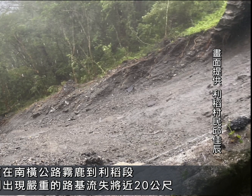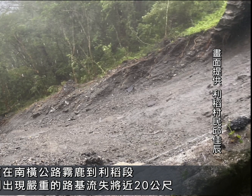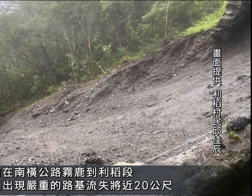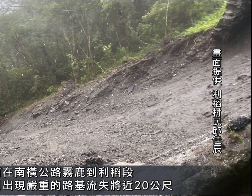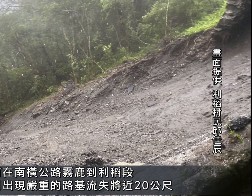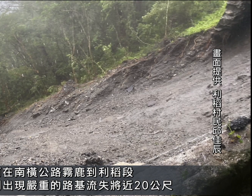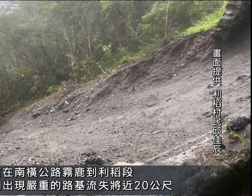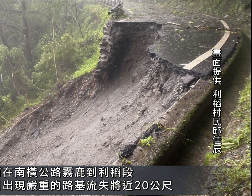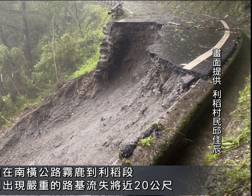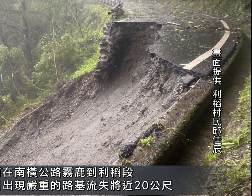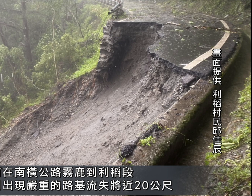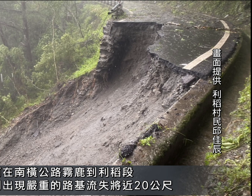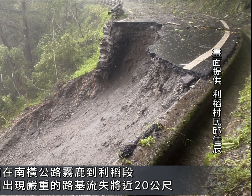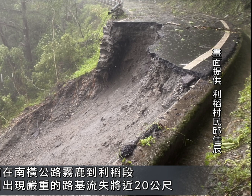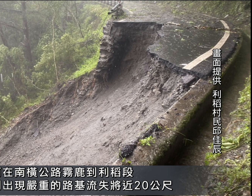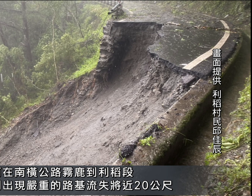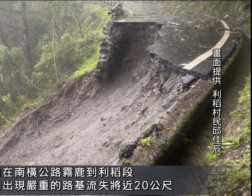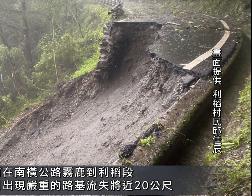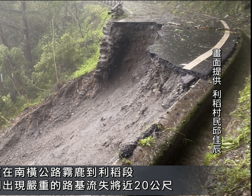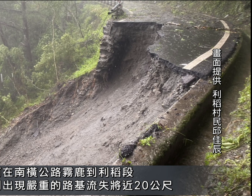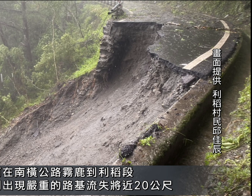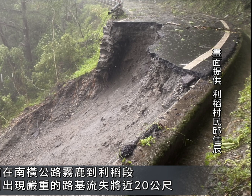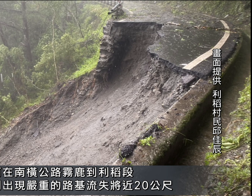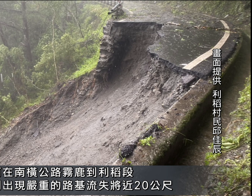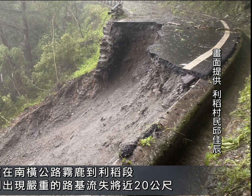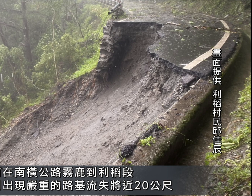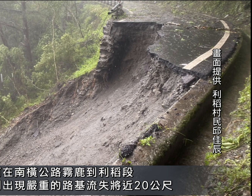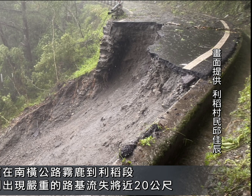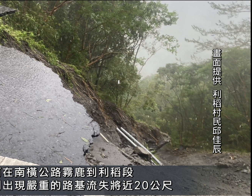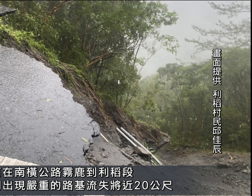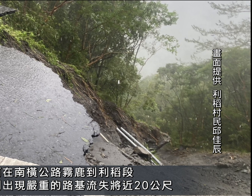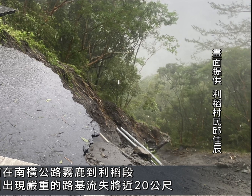到立道段出现了严重的路基流失，将近20公尺，